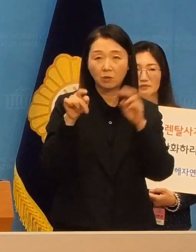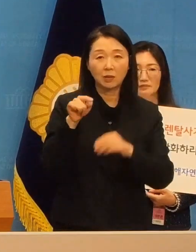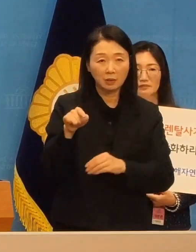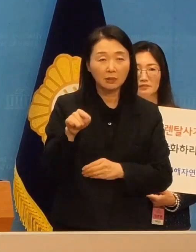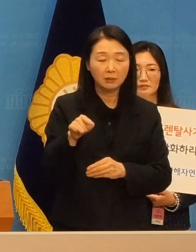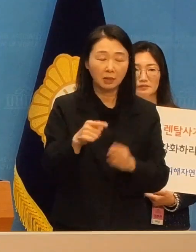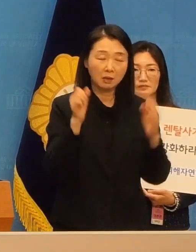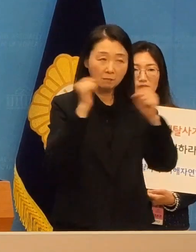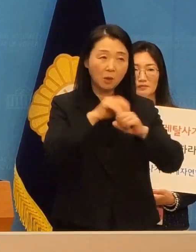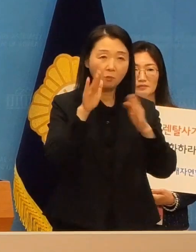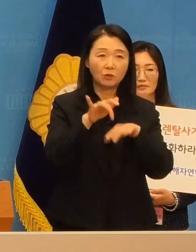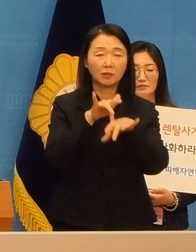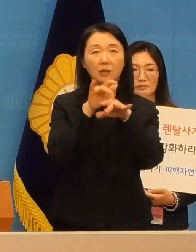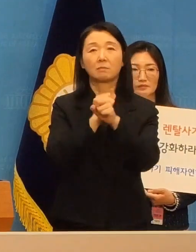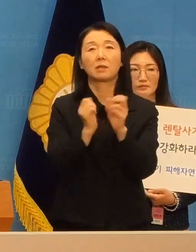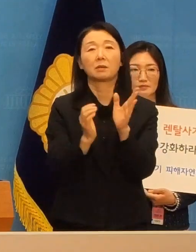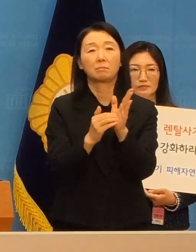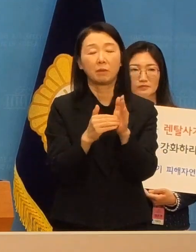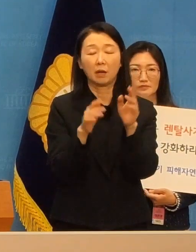폐업 후 잠적하고